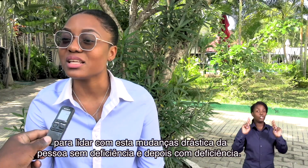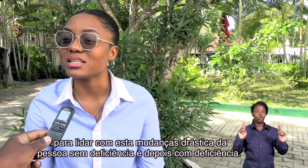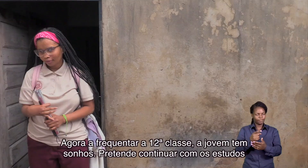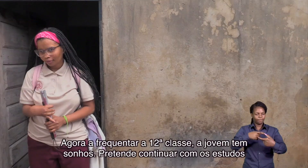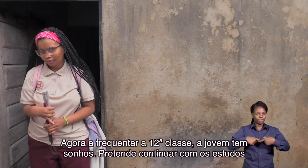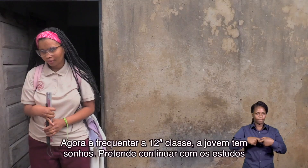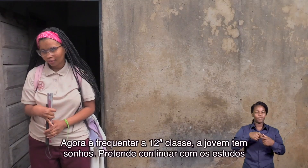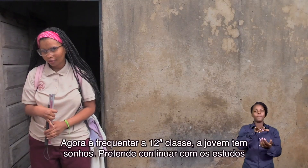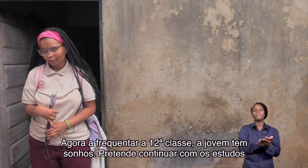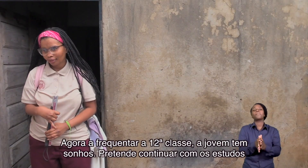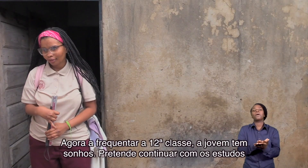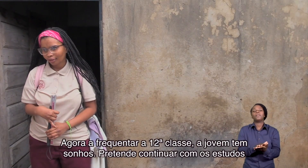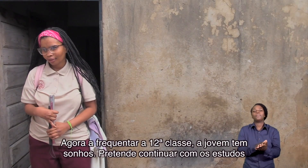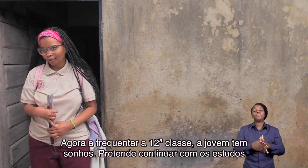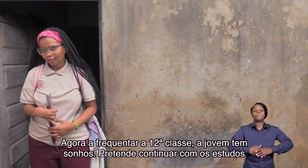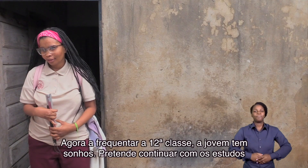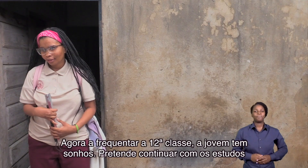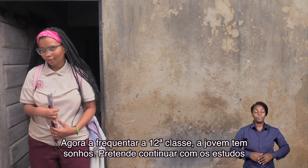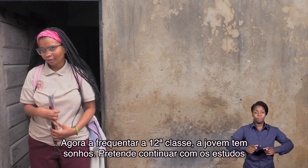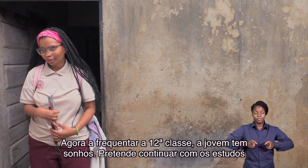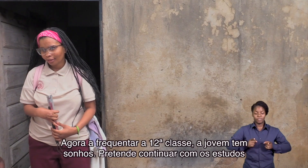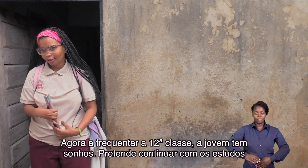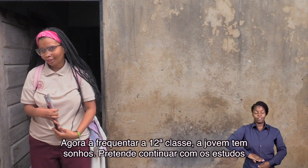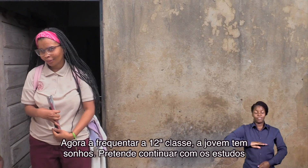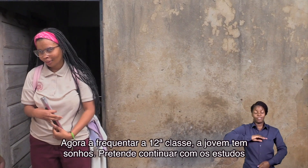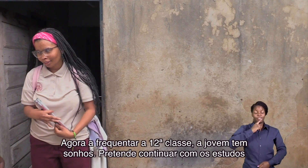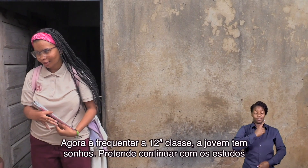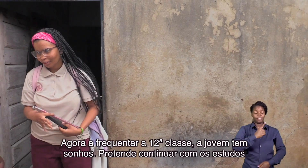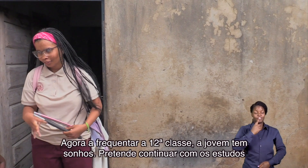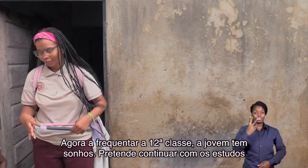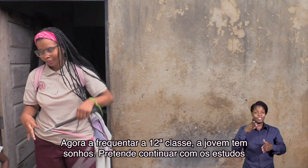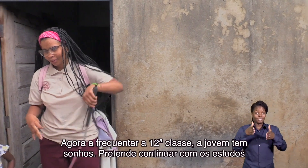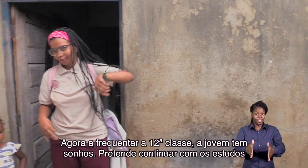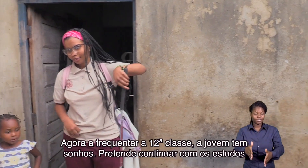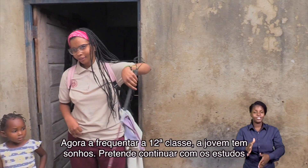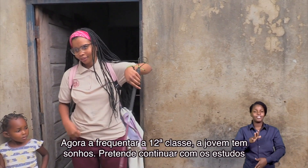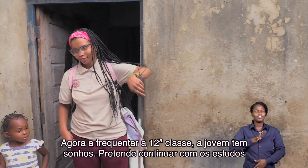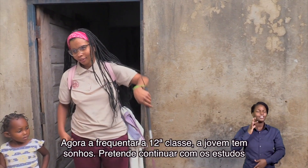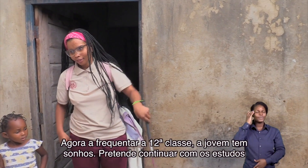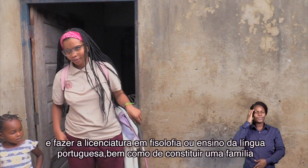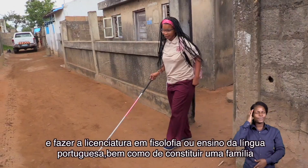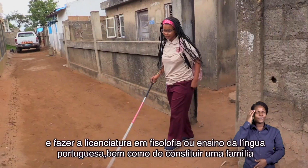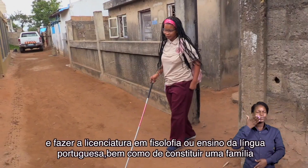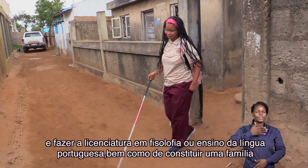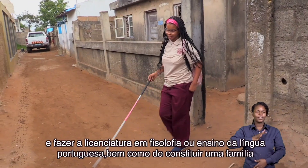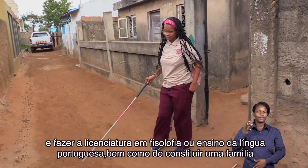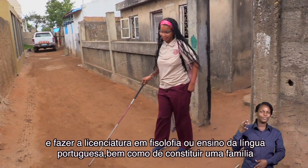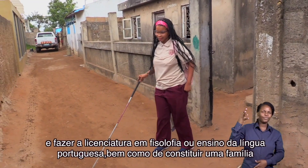deficiência. Agora a frequentar a 12ª classe, a jovem tem sonhos, pretende continuar com os estudos e fazer a licenciatura